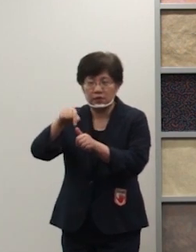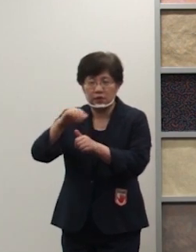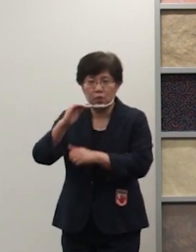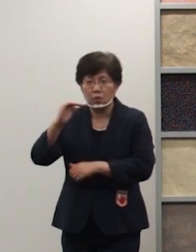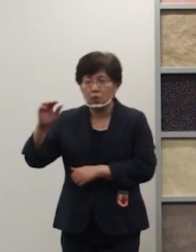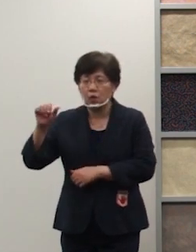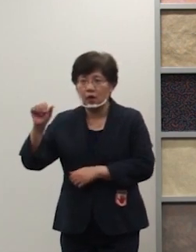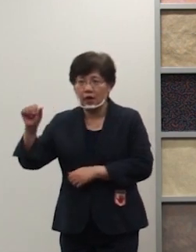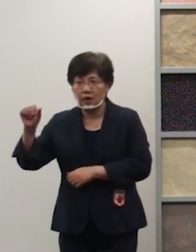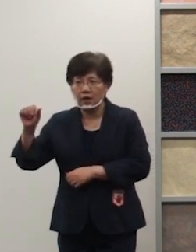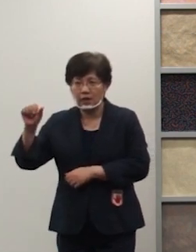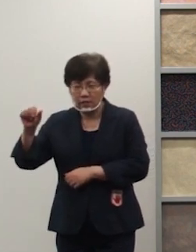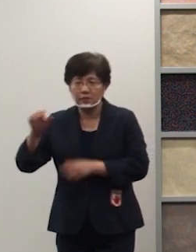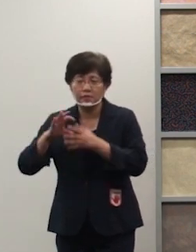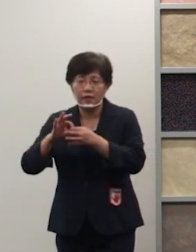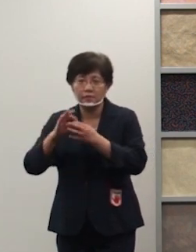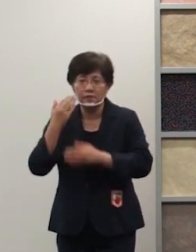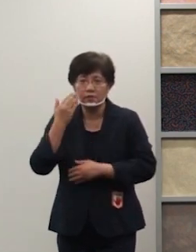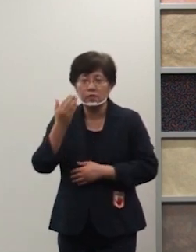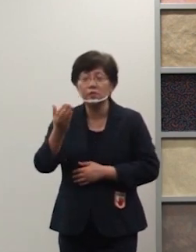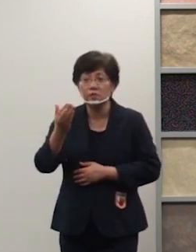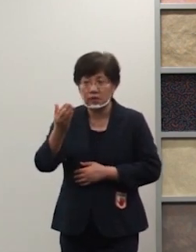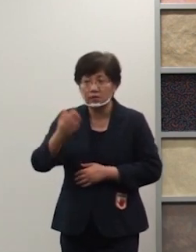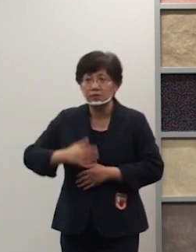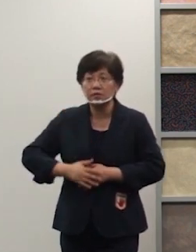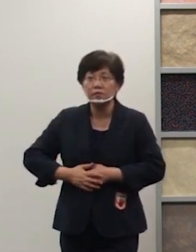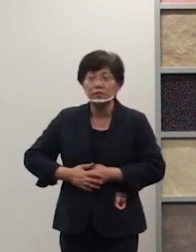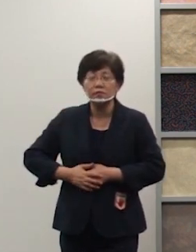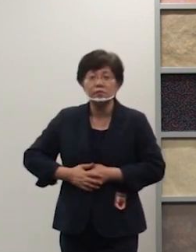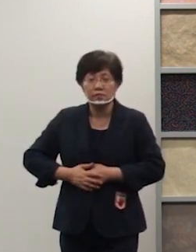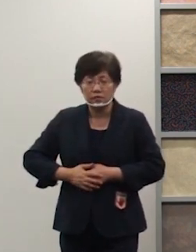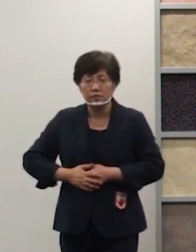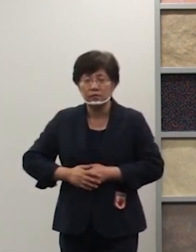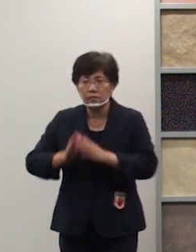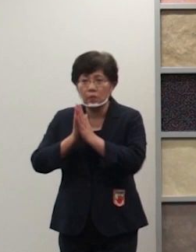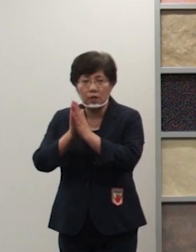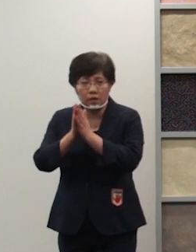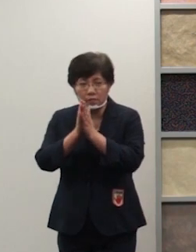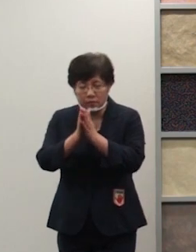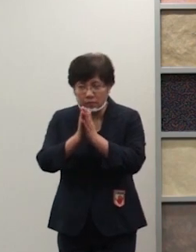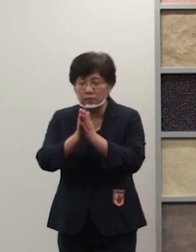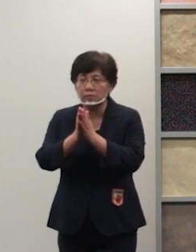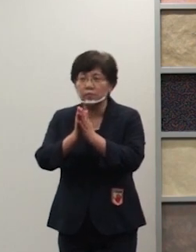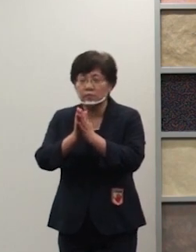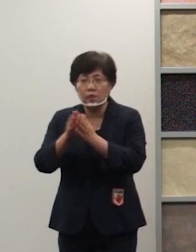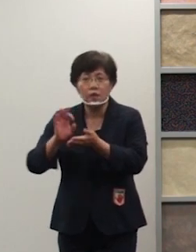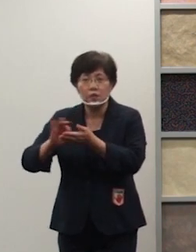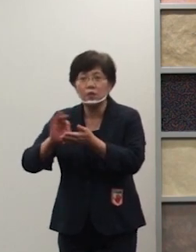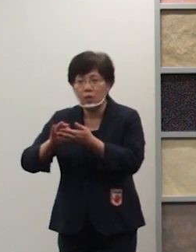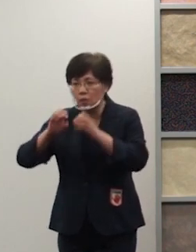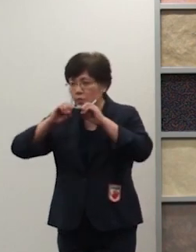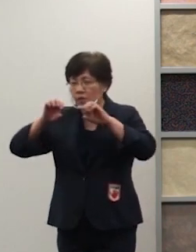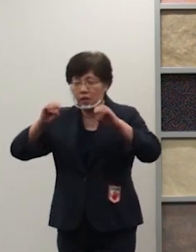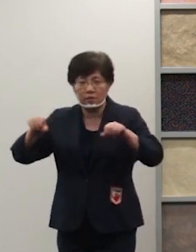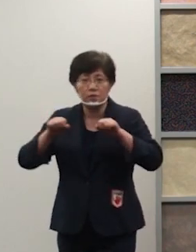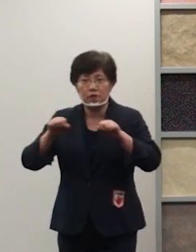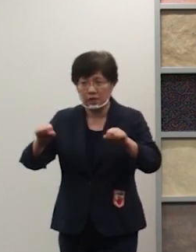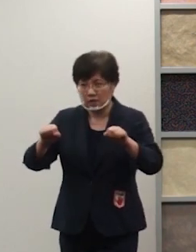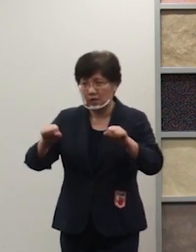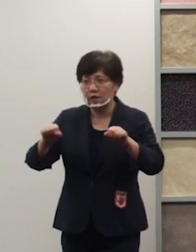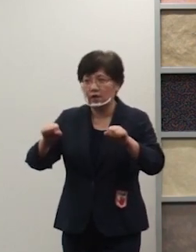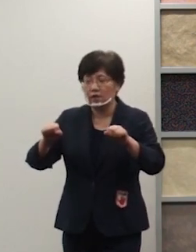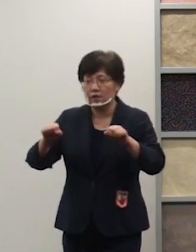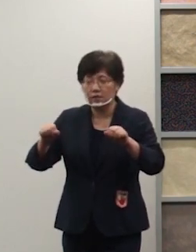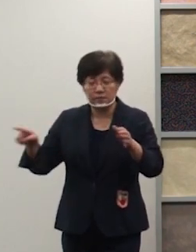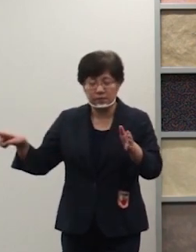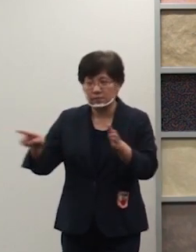という形では初めてというか改めて入れたと思いますが、その利用の推奨自体は以前からしていて、県では独自にこれ